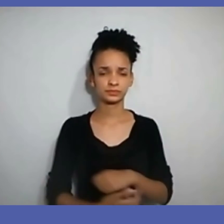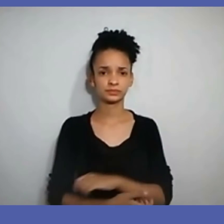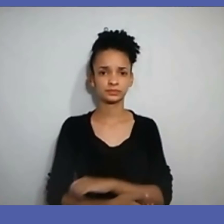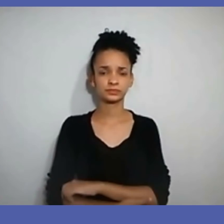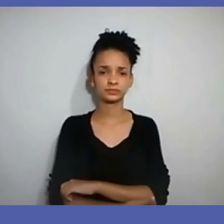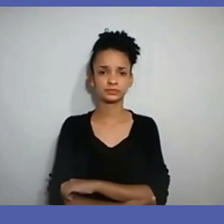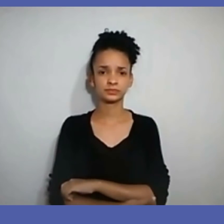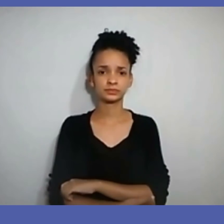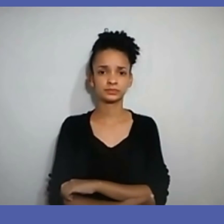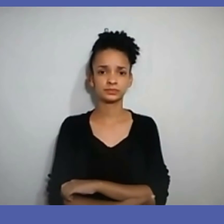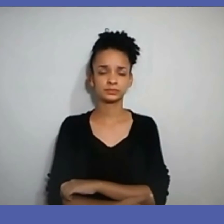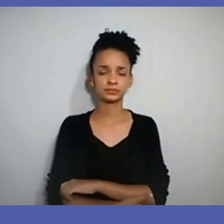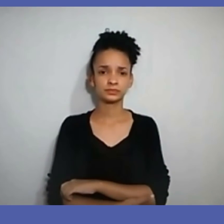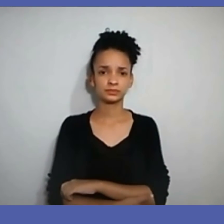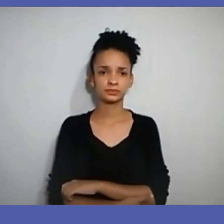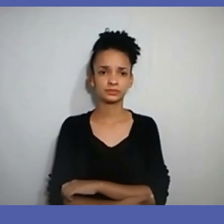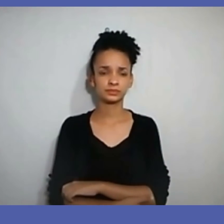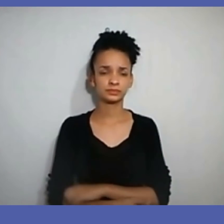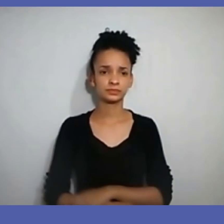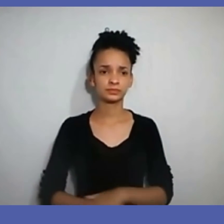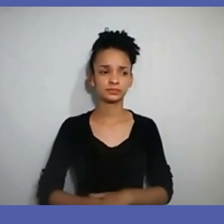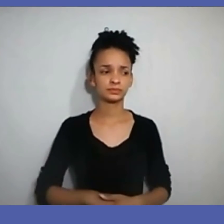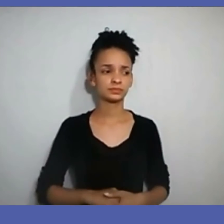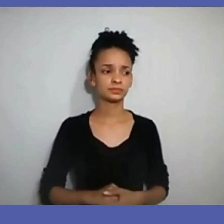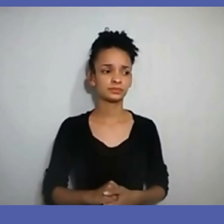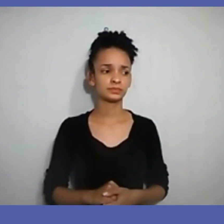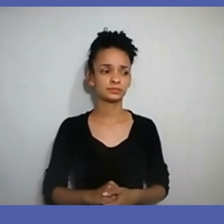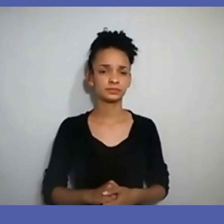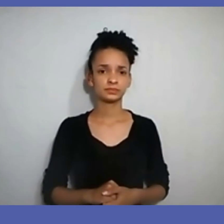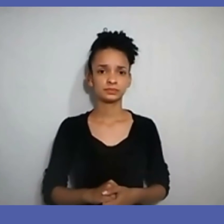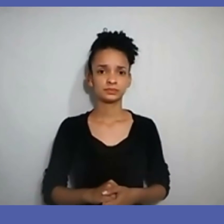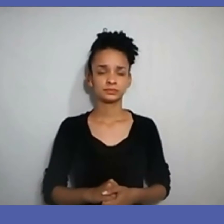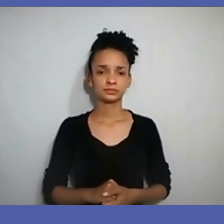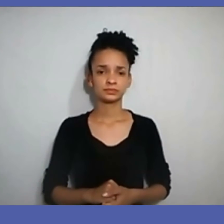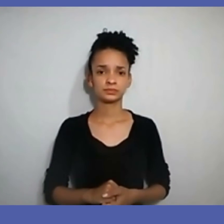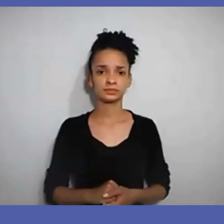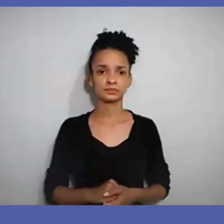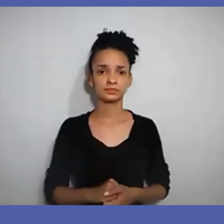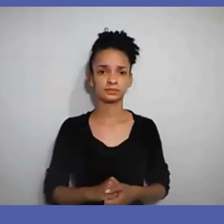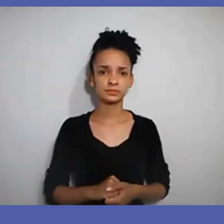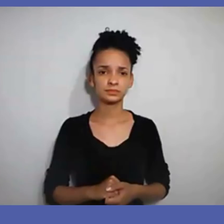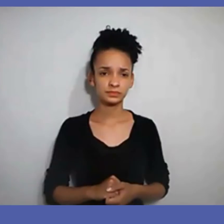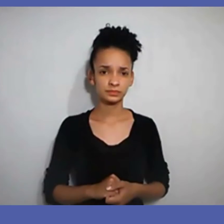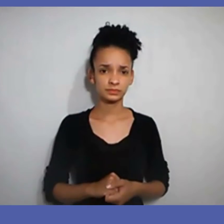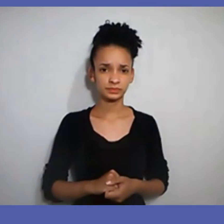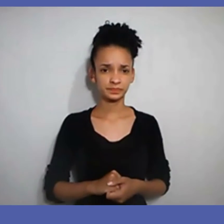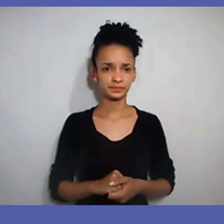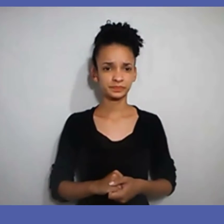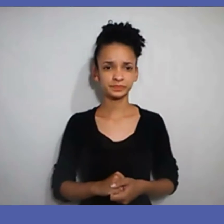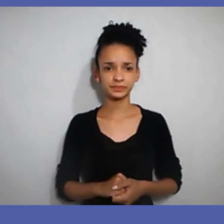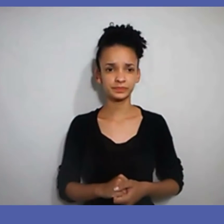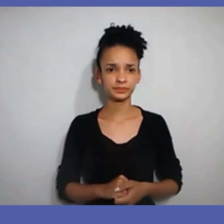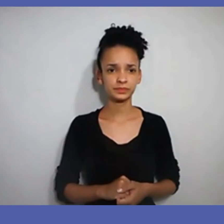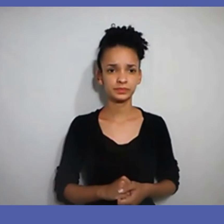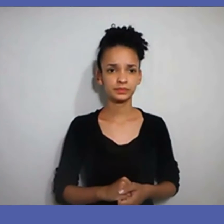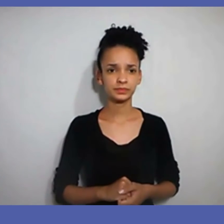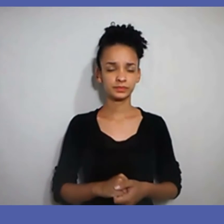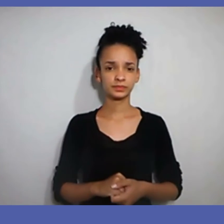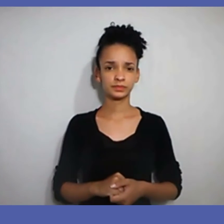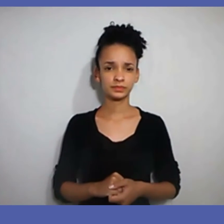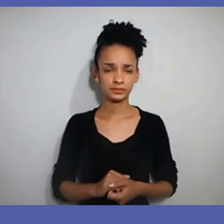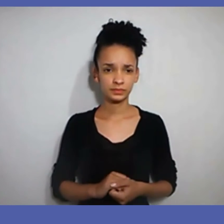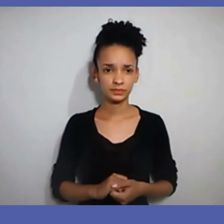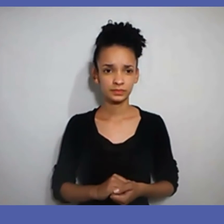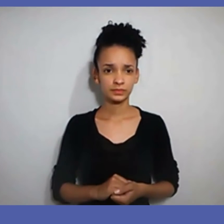ele pediu para cessar essa praga. Deus então falou para ele oferecer sacrifício na eira de Araúna, na eira de